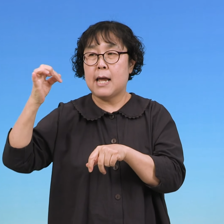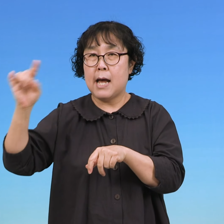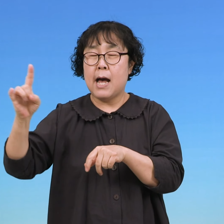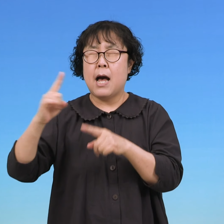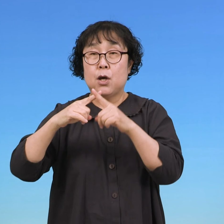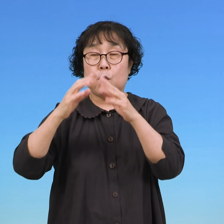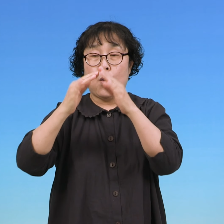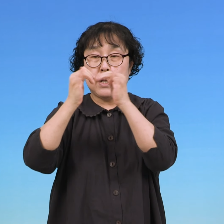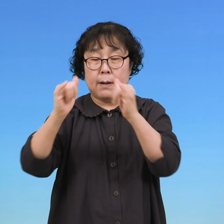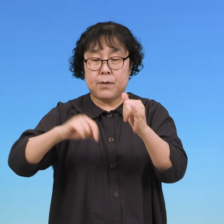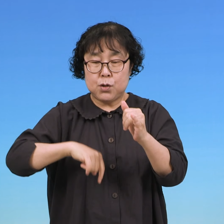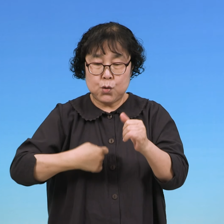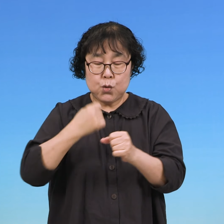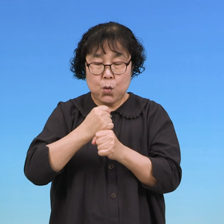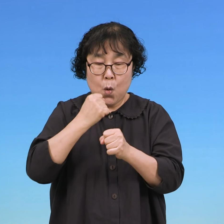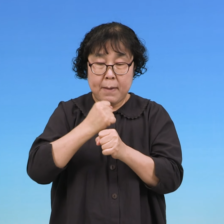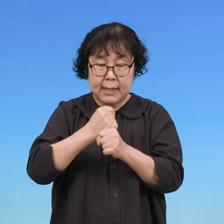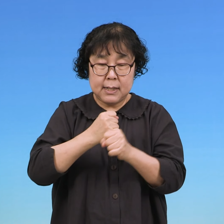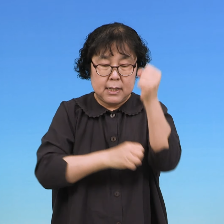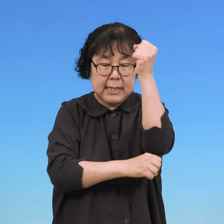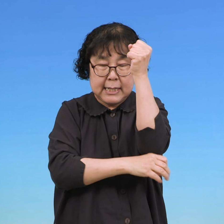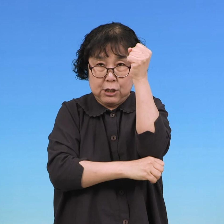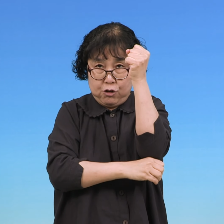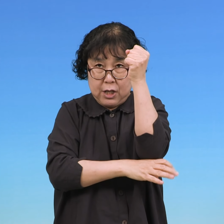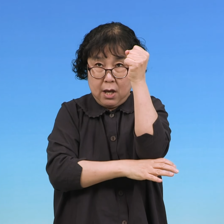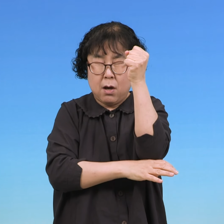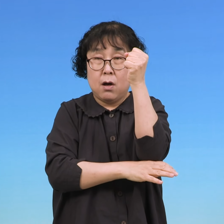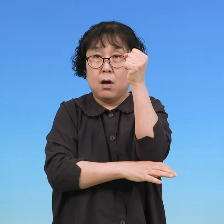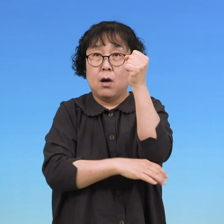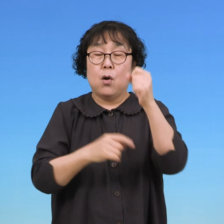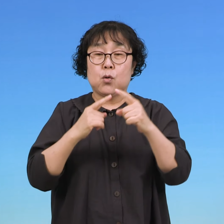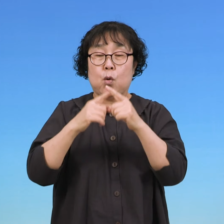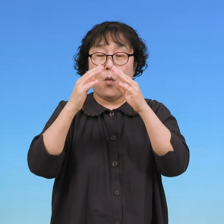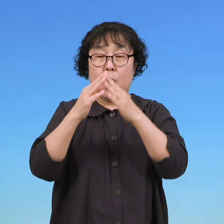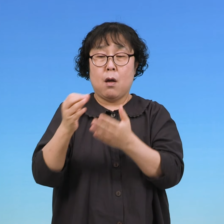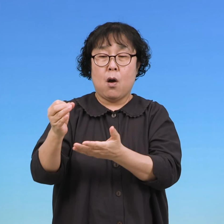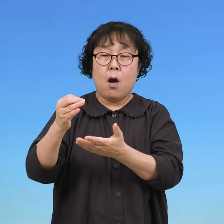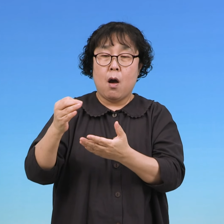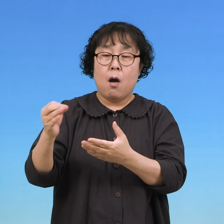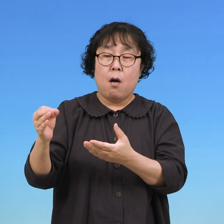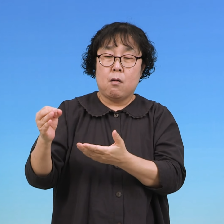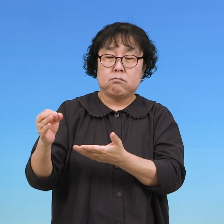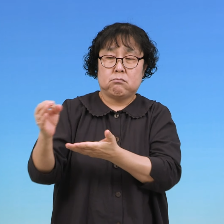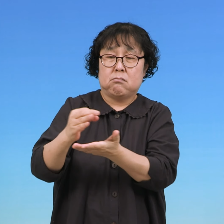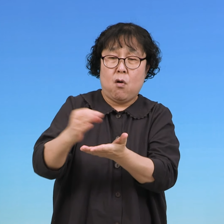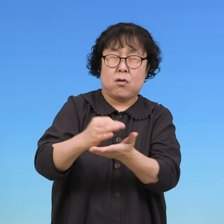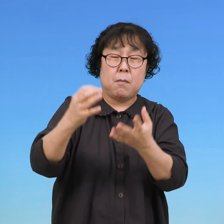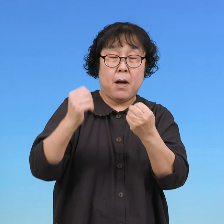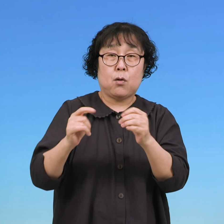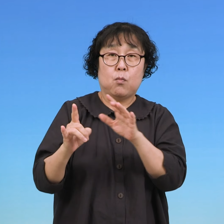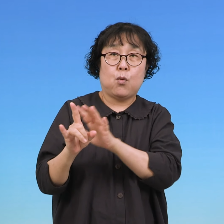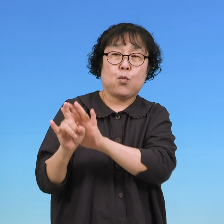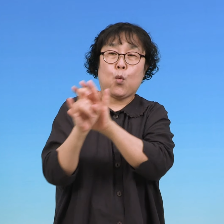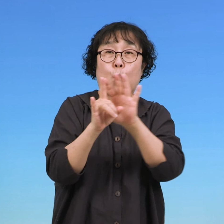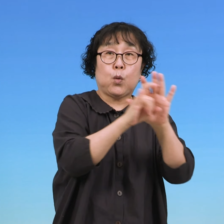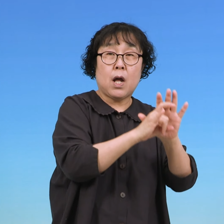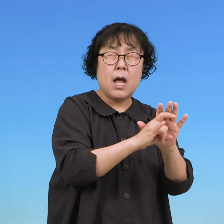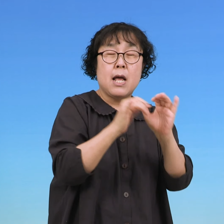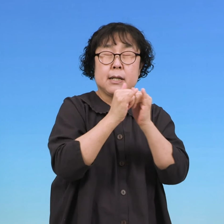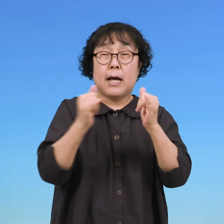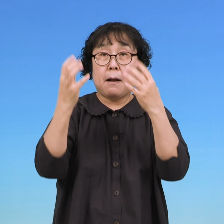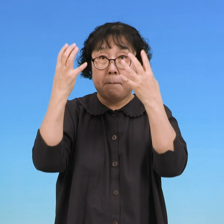있는데요 자기가 만든 다림줄이에요 자기 기준으로 보니까 아니 교회가 헌금도 많이 나오고 아니 코로나에 막